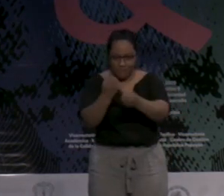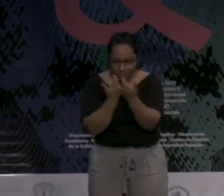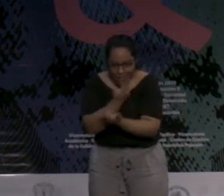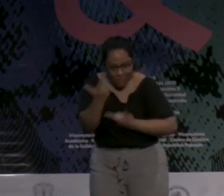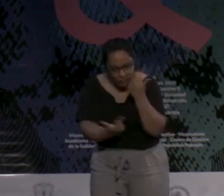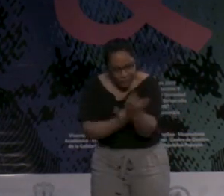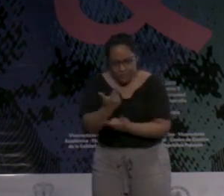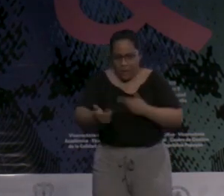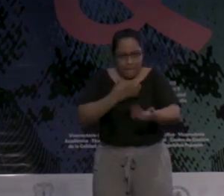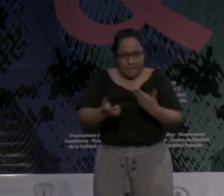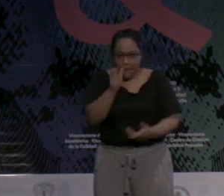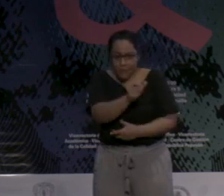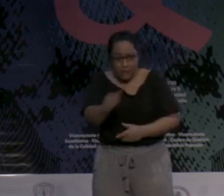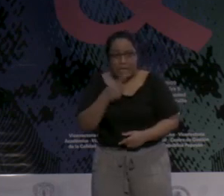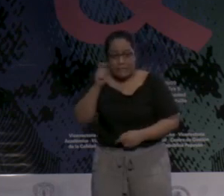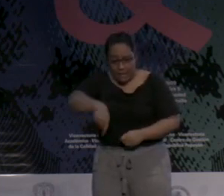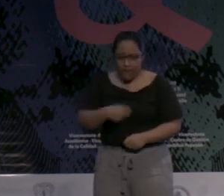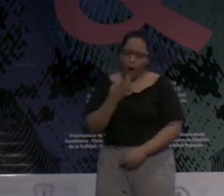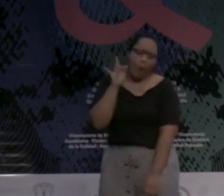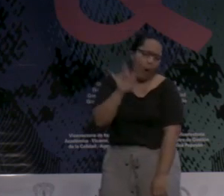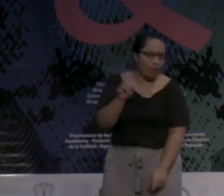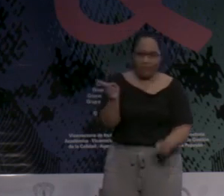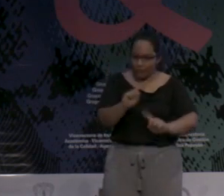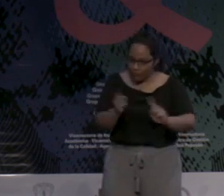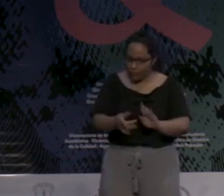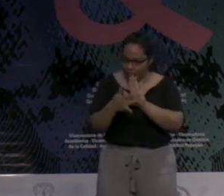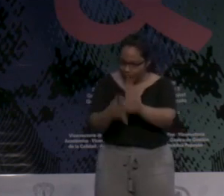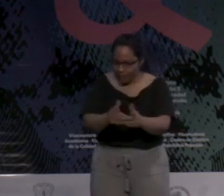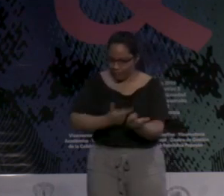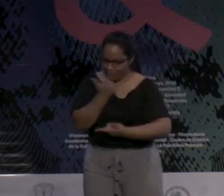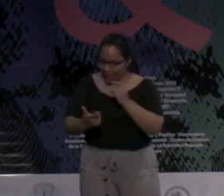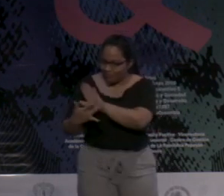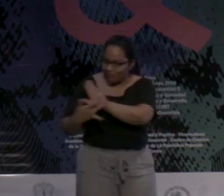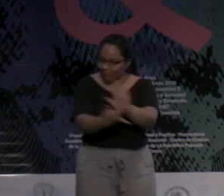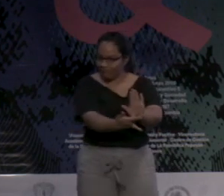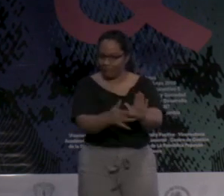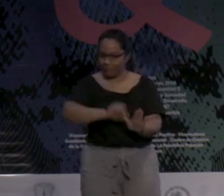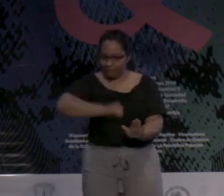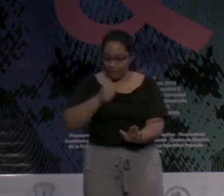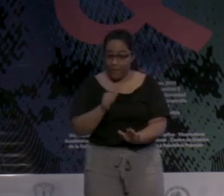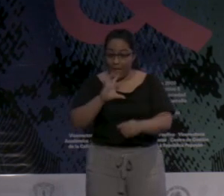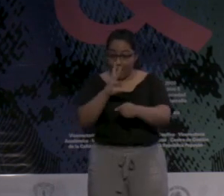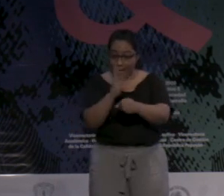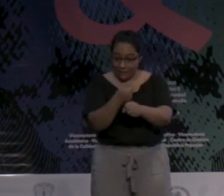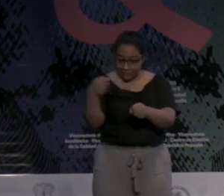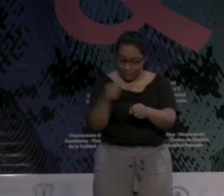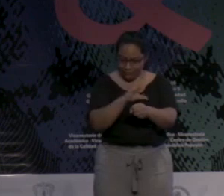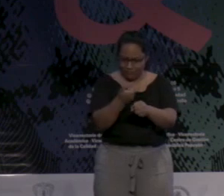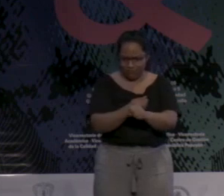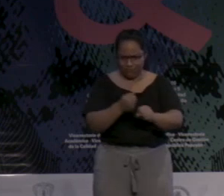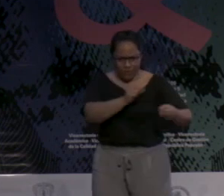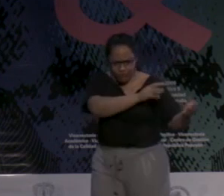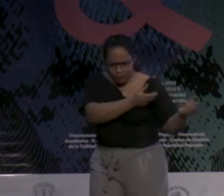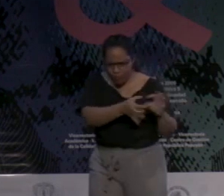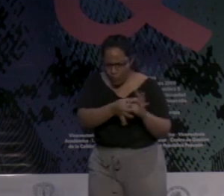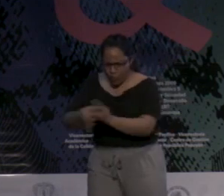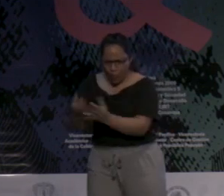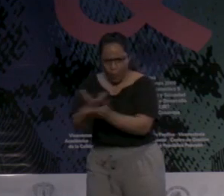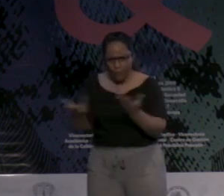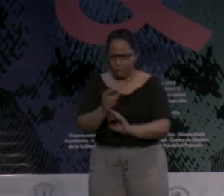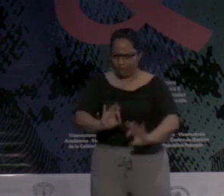un vacío, que señala unas contradicciones en las leyes, que señala esa contradicción entre el sentido de lo justo y el respeto a la ley, y que señala que el